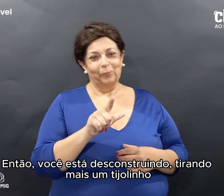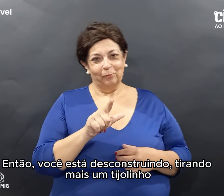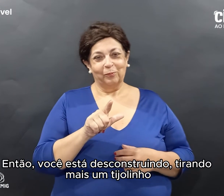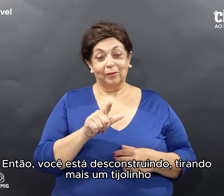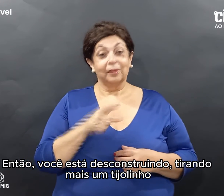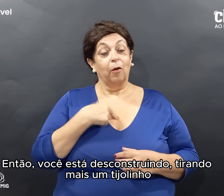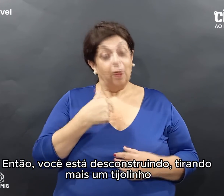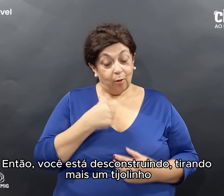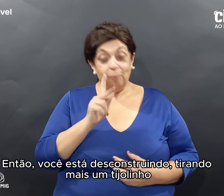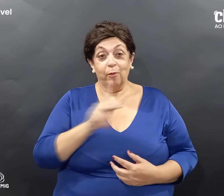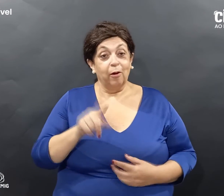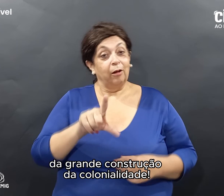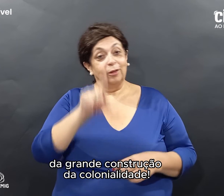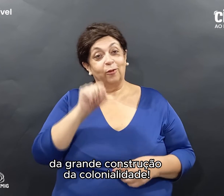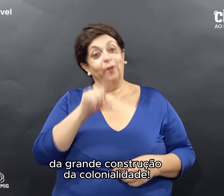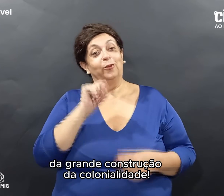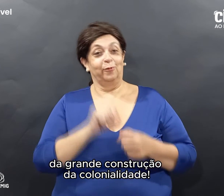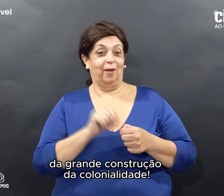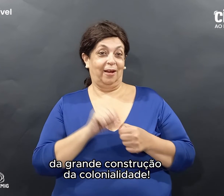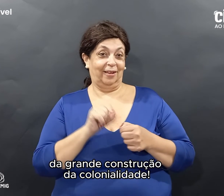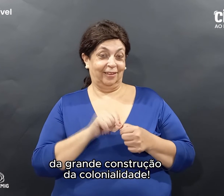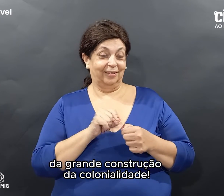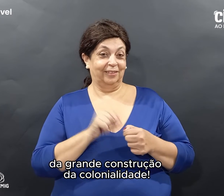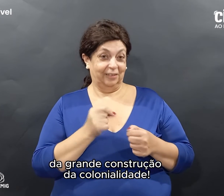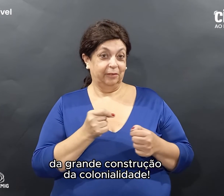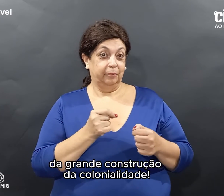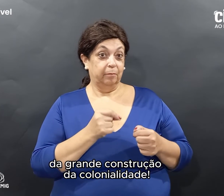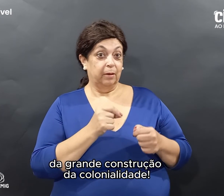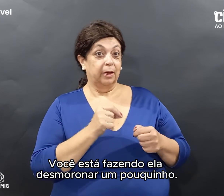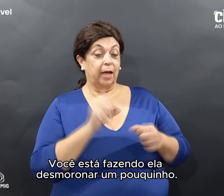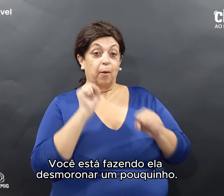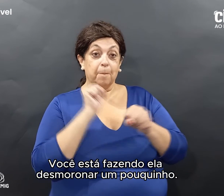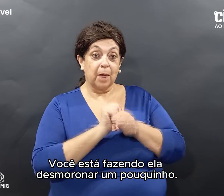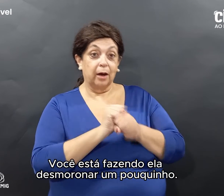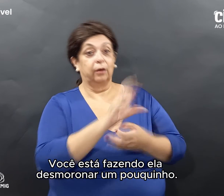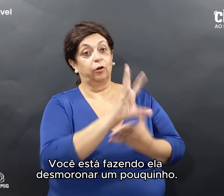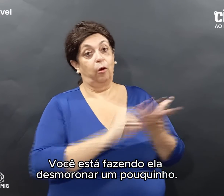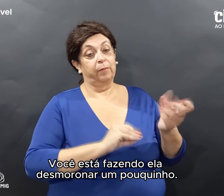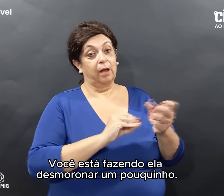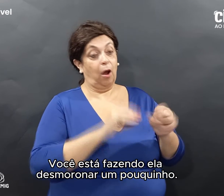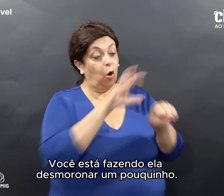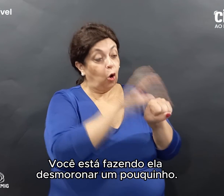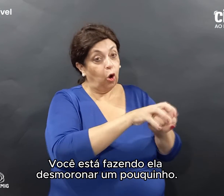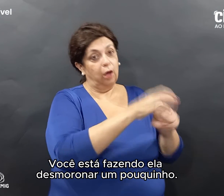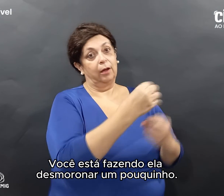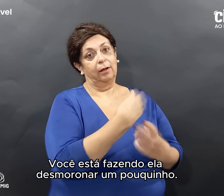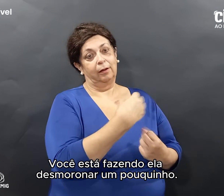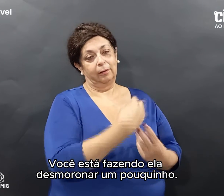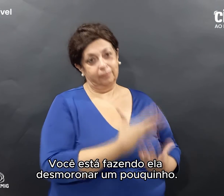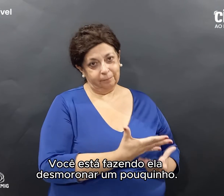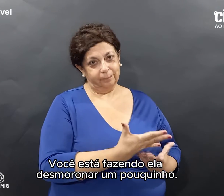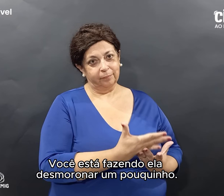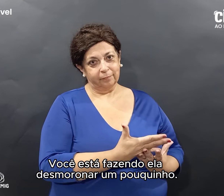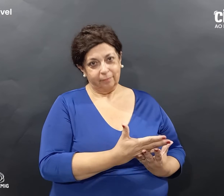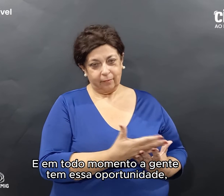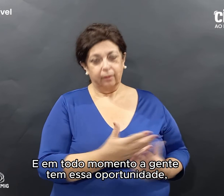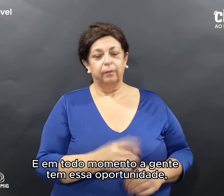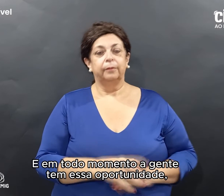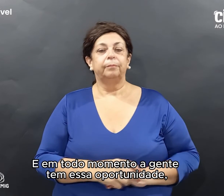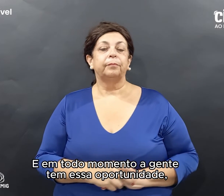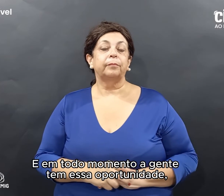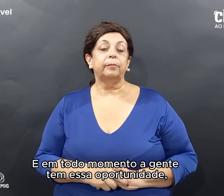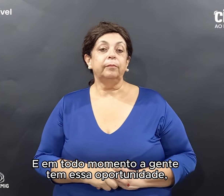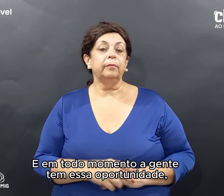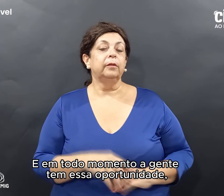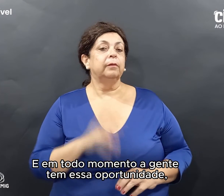um tijolinho ali da grande construção da colonialidade. Você está, né, fazendo ela desmoronar um pouquinho. E